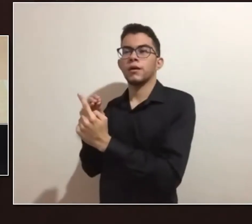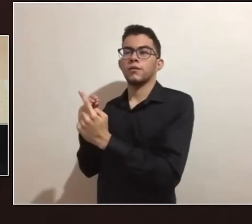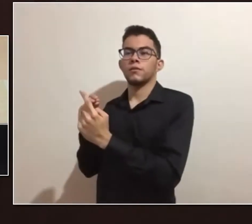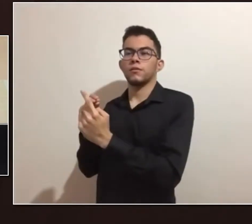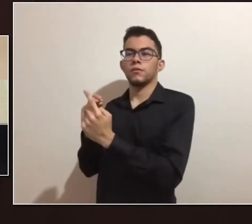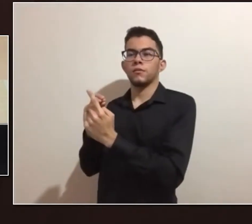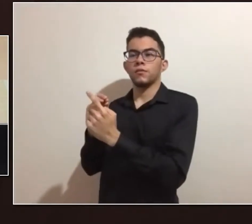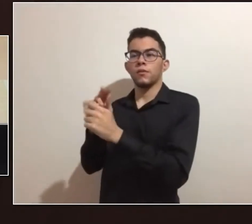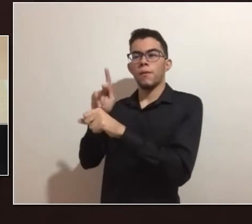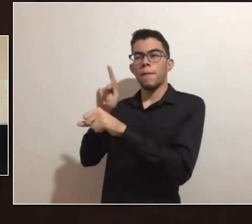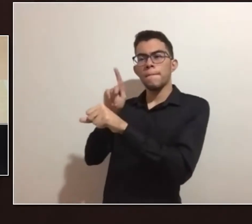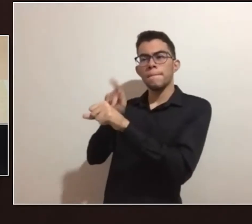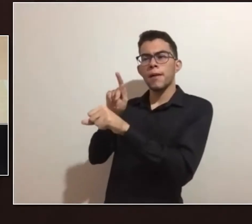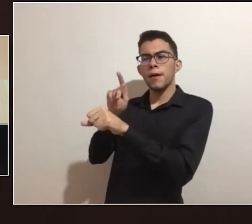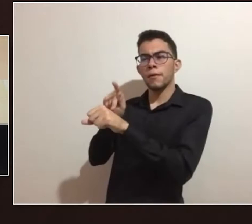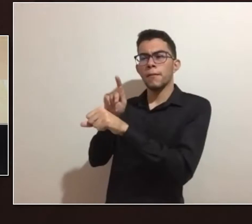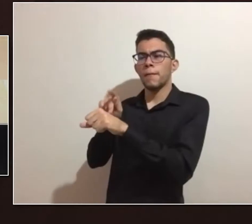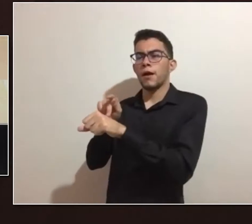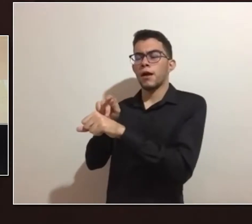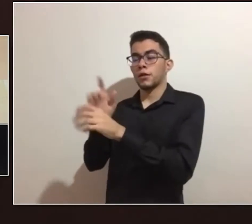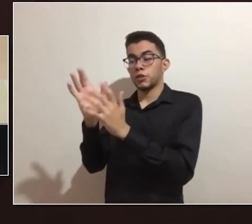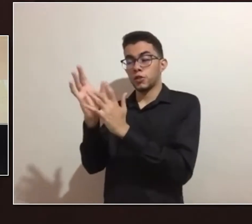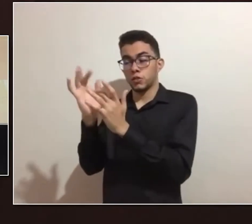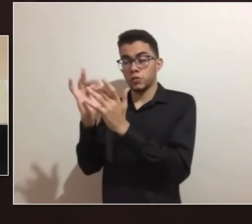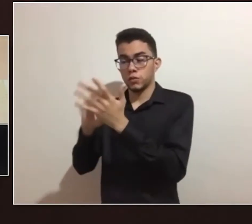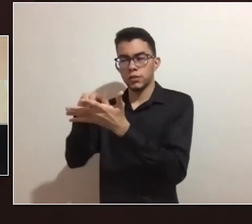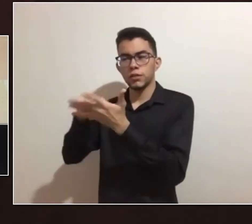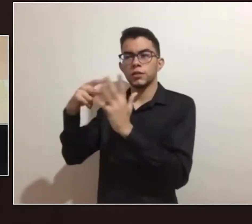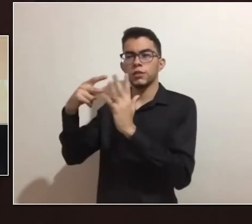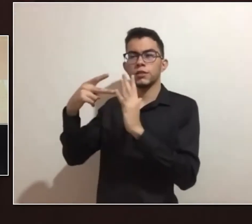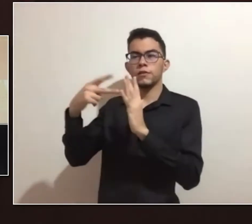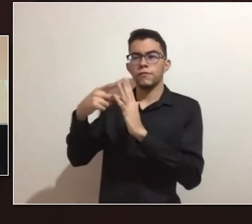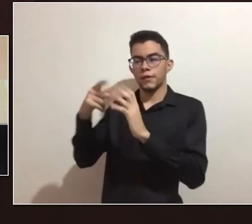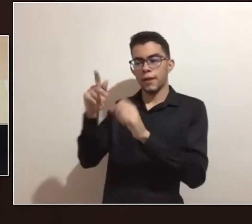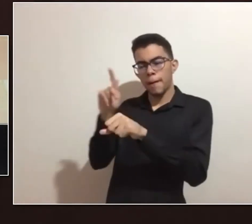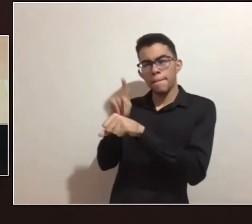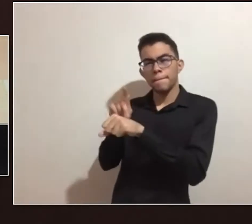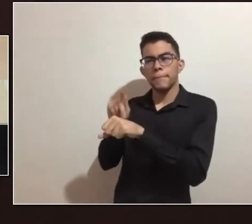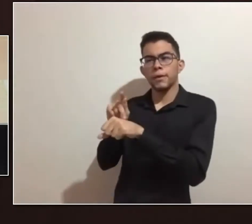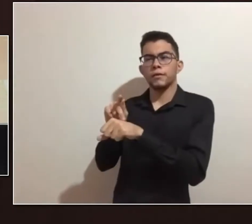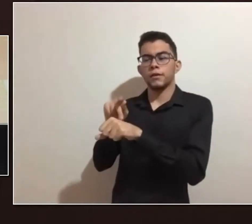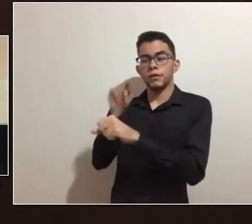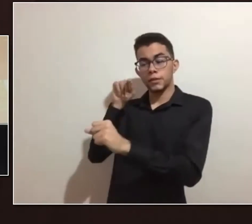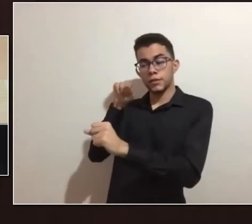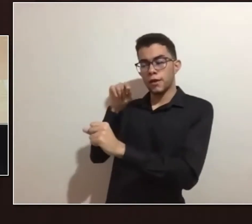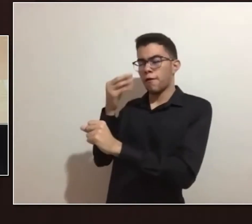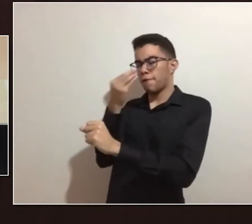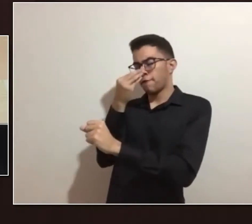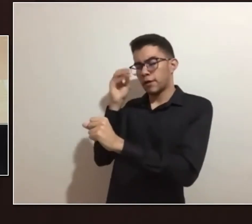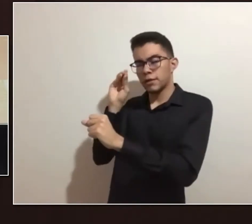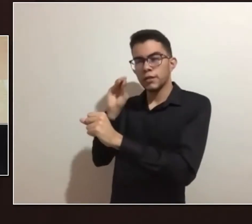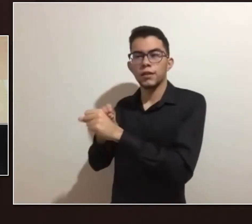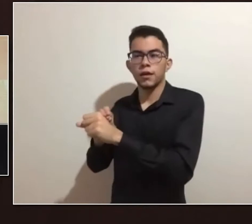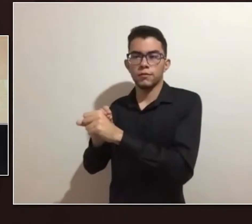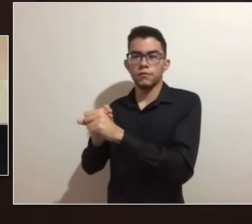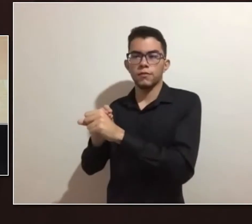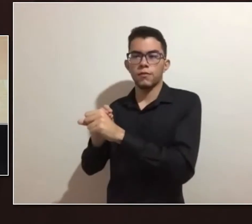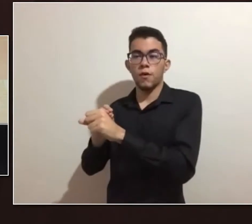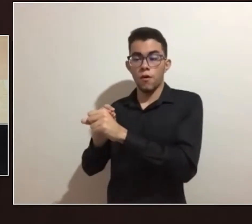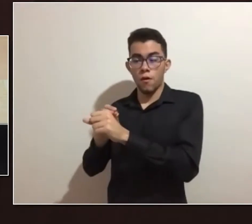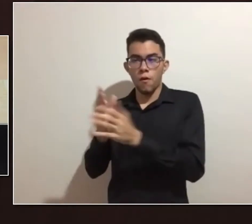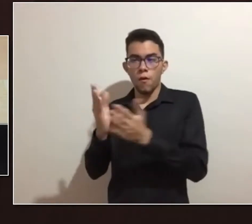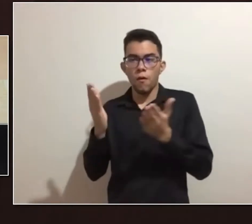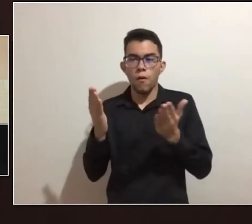angular para a edificação da igreja. Aleluia! E nós, como pedras vivas, estamos sendo